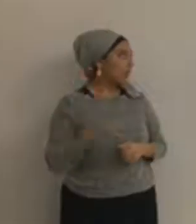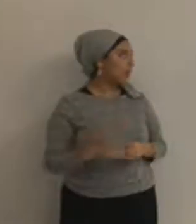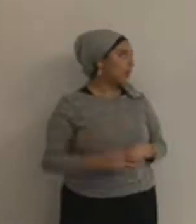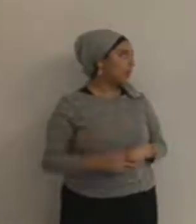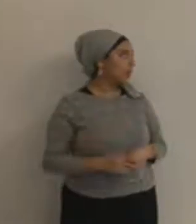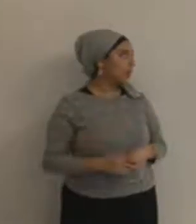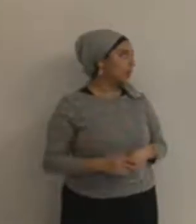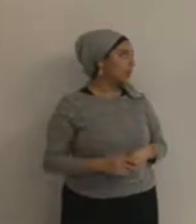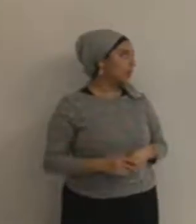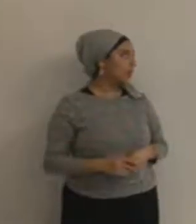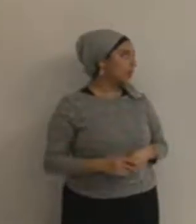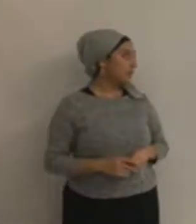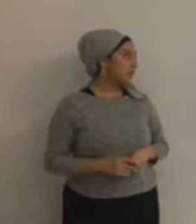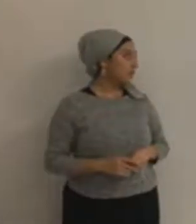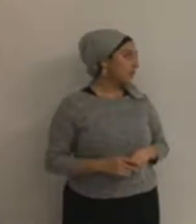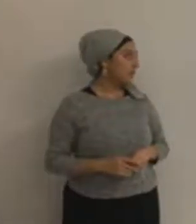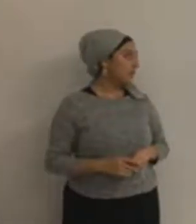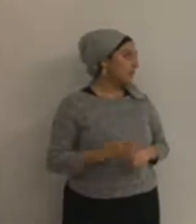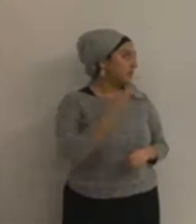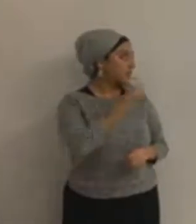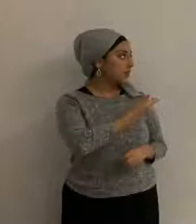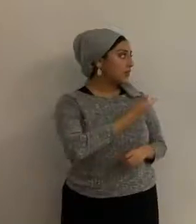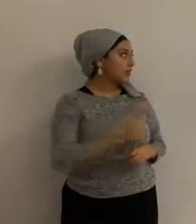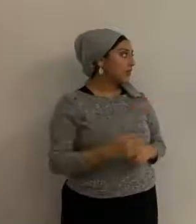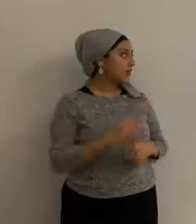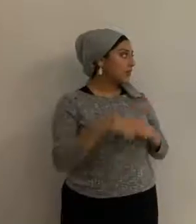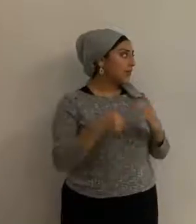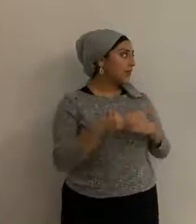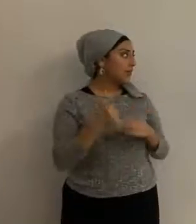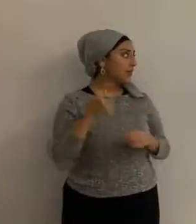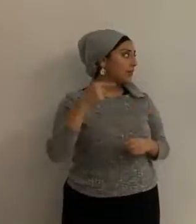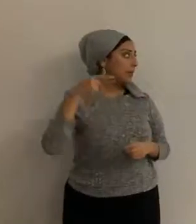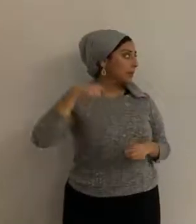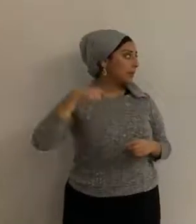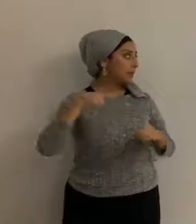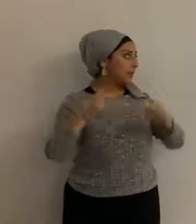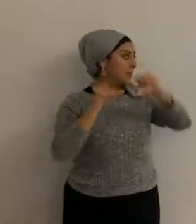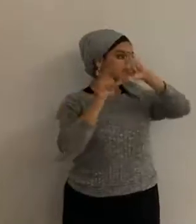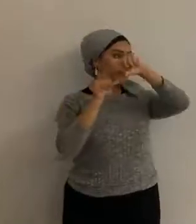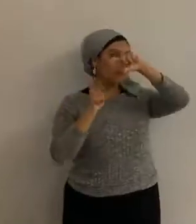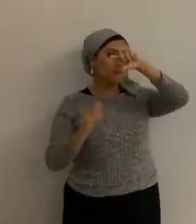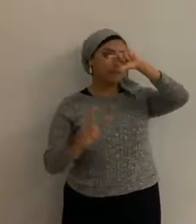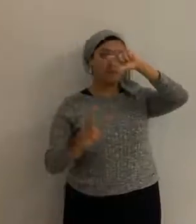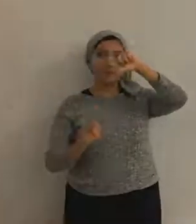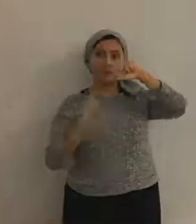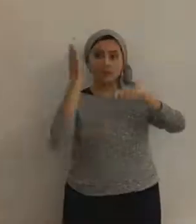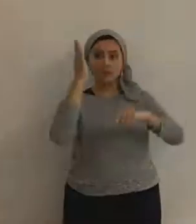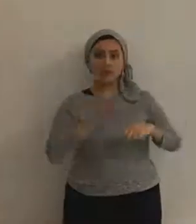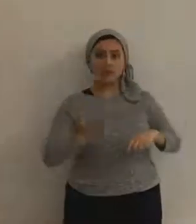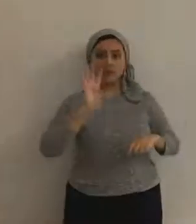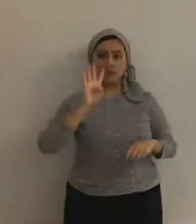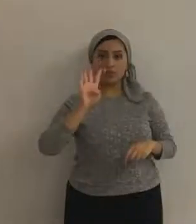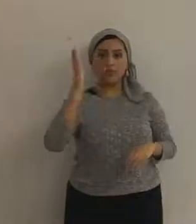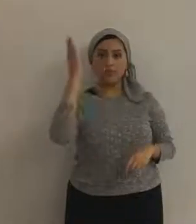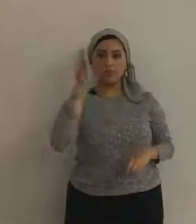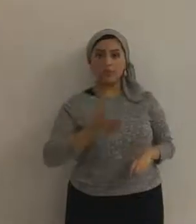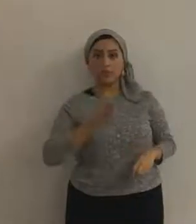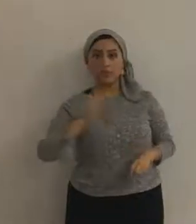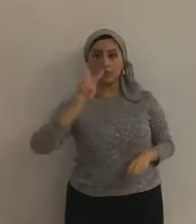desde arriba. Cada P, diagonal 4, diagonal 2, indica cómo se